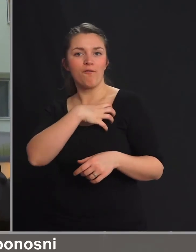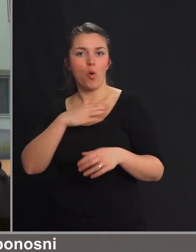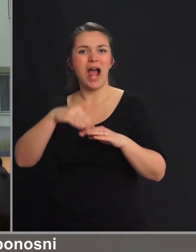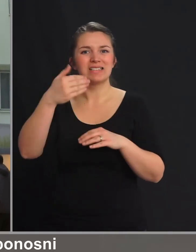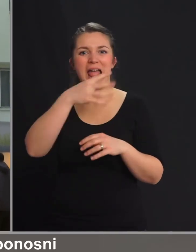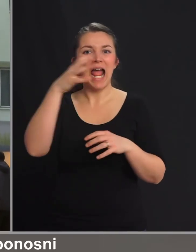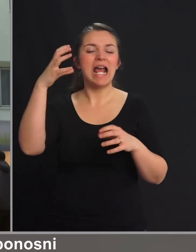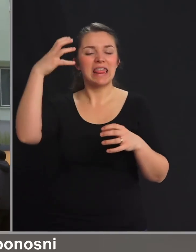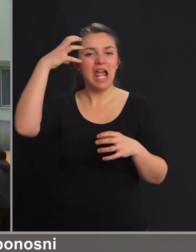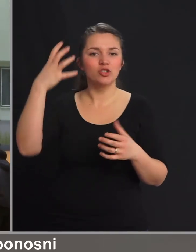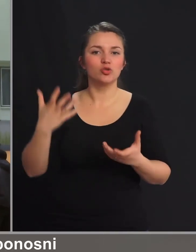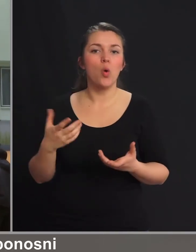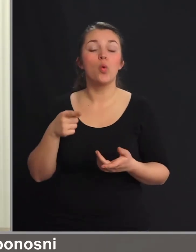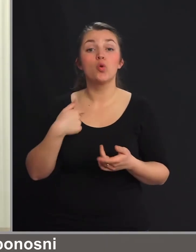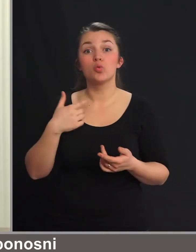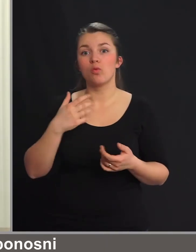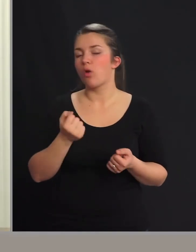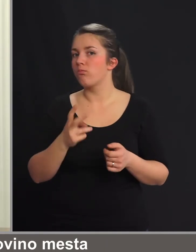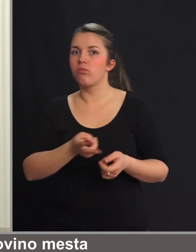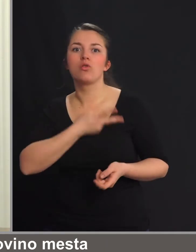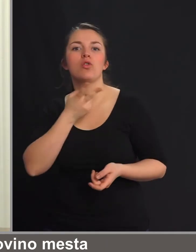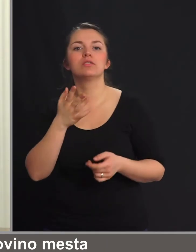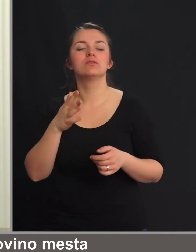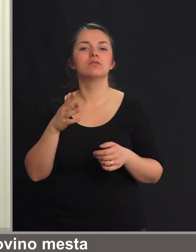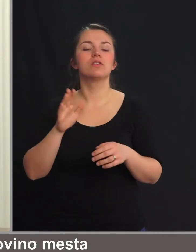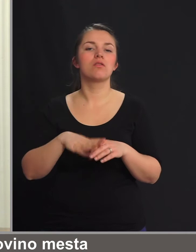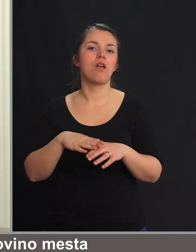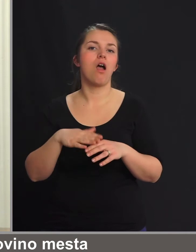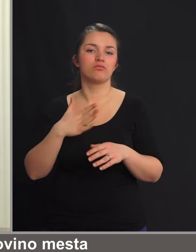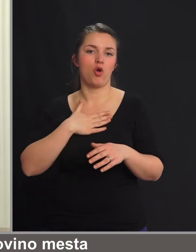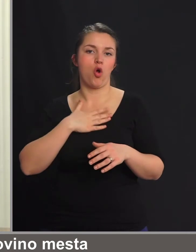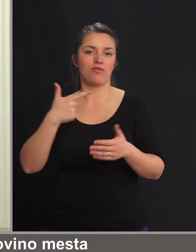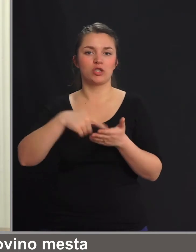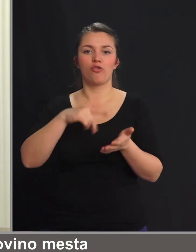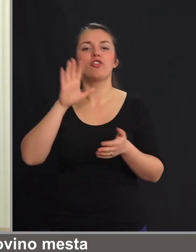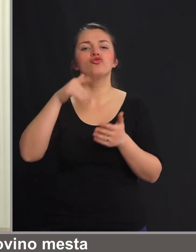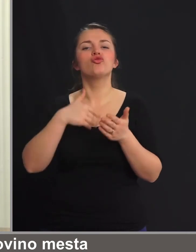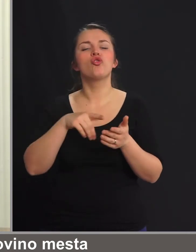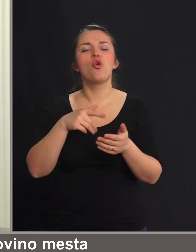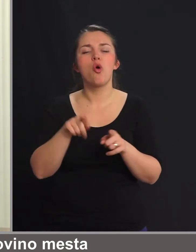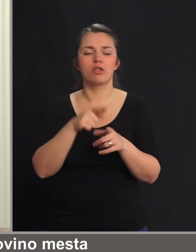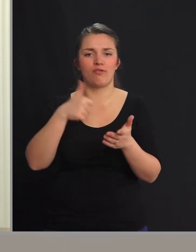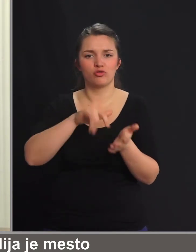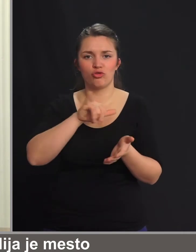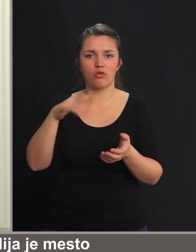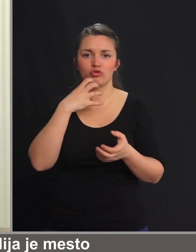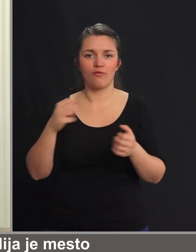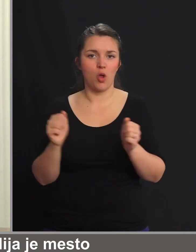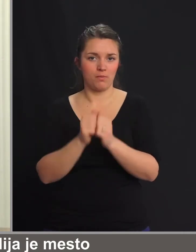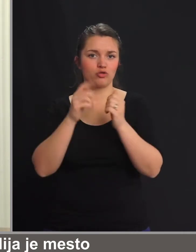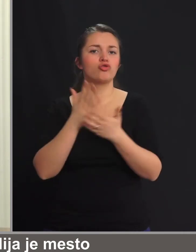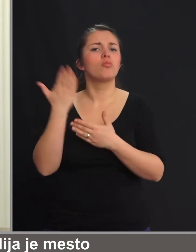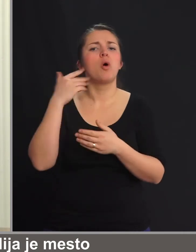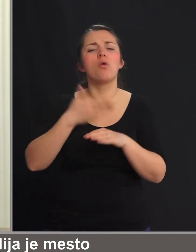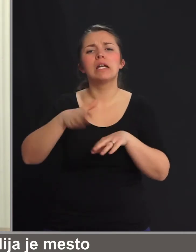pa tudi sicer zelo ponosni na svojo zgodovino, več kot 2000-letno zgodovino mesta, že v rimskem času, leta